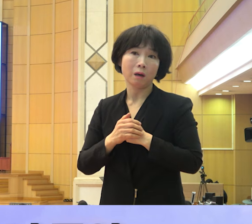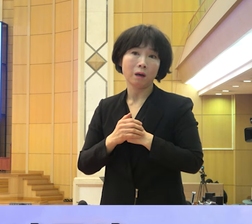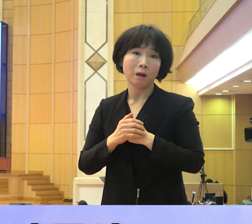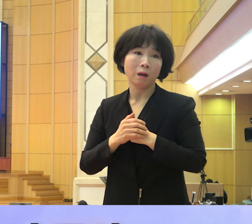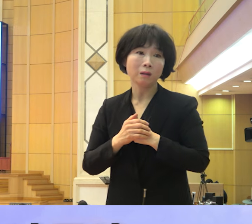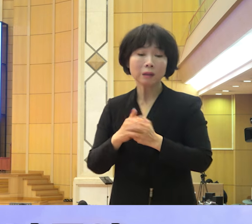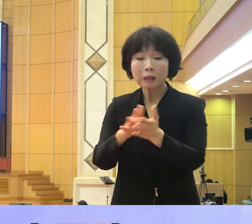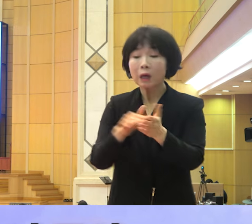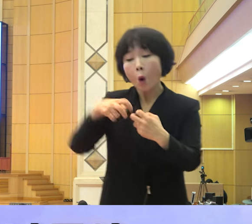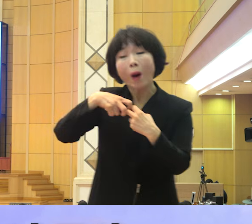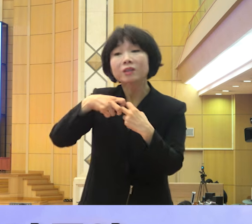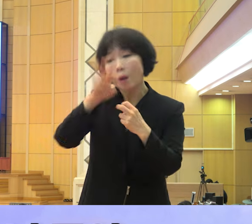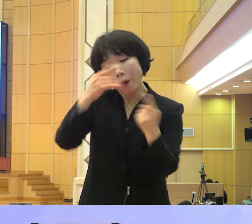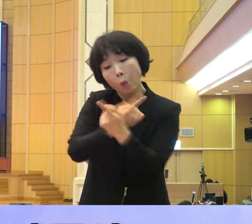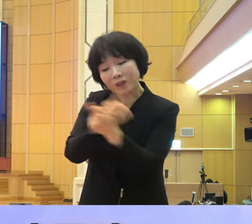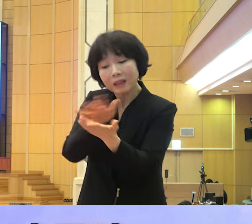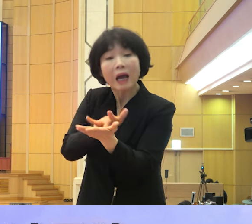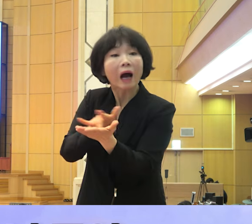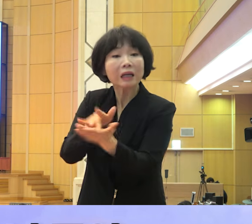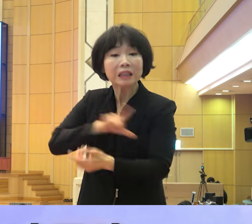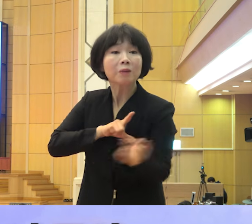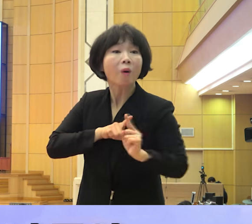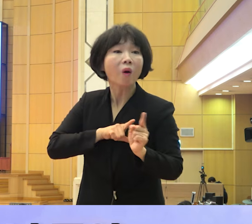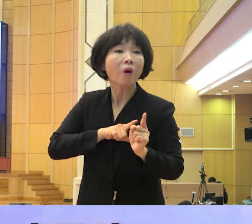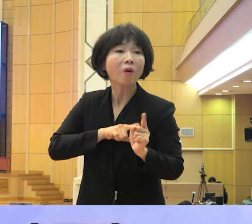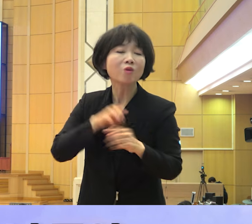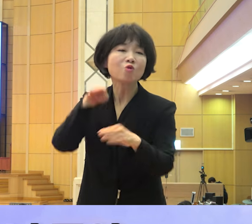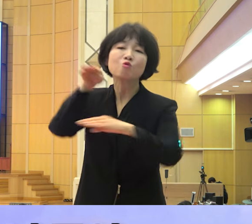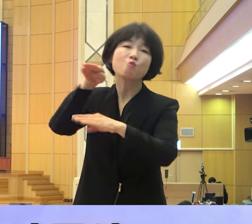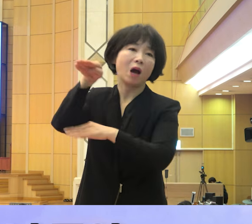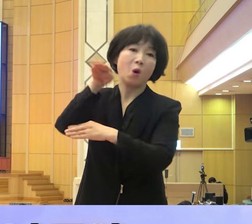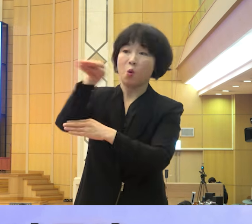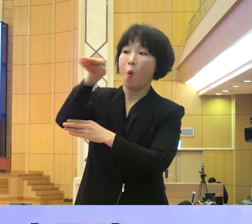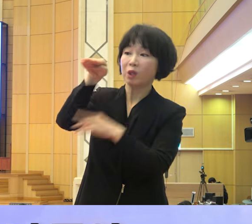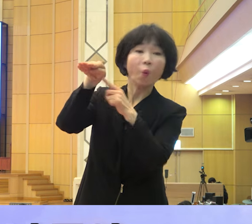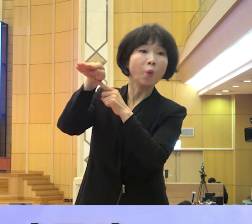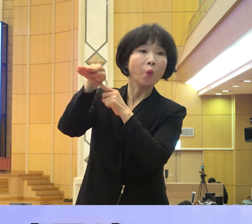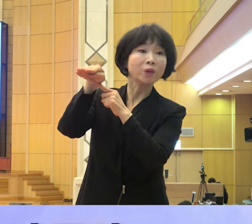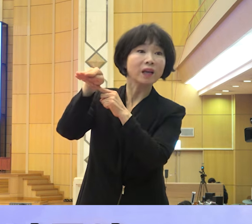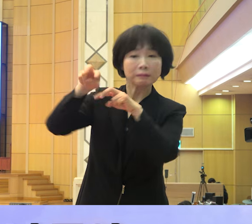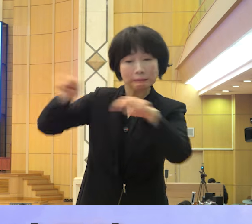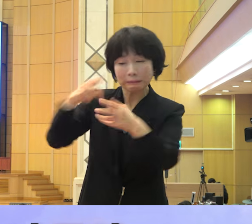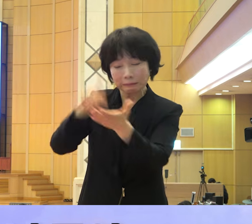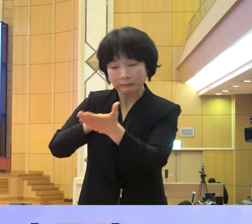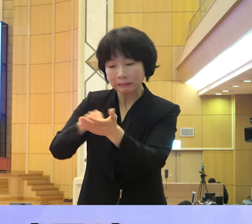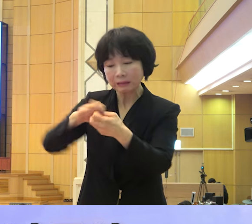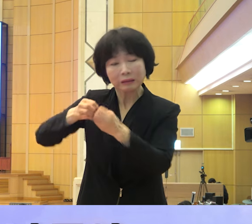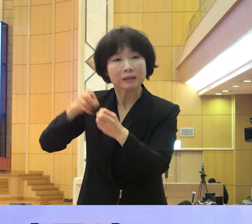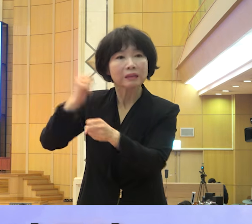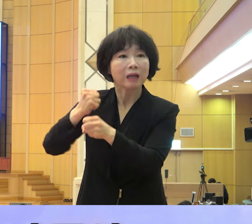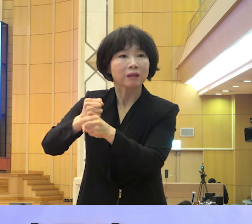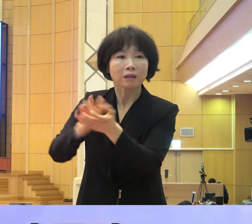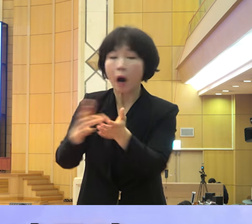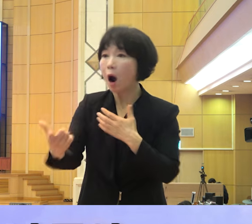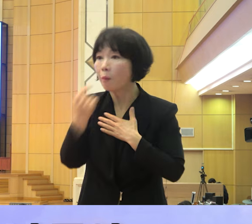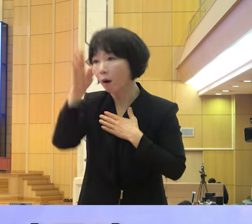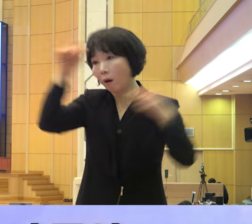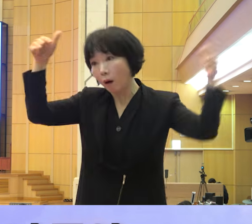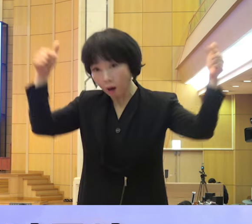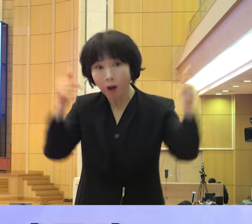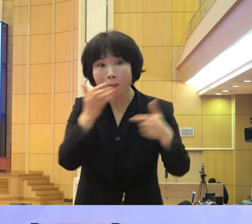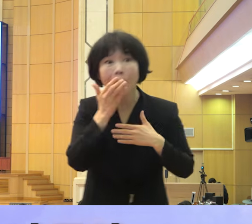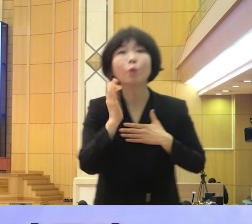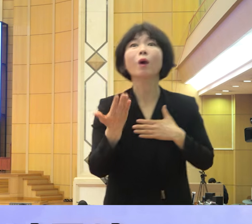식이유황이라고 하는 게 들어있습니다. 그래서 저도 이제 축구를 하고 그러기 때문에 제가 무릎 관절이라든지 뭐